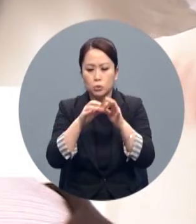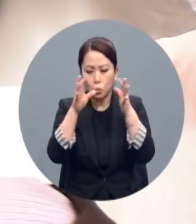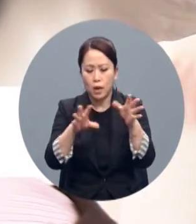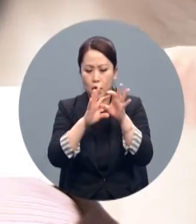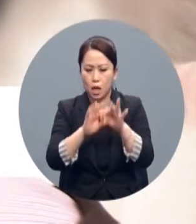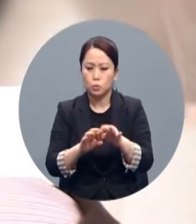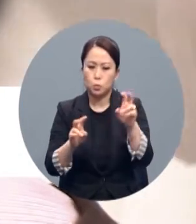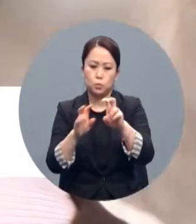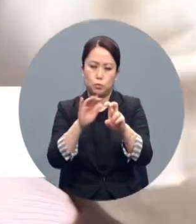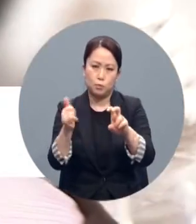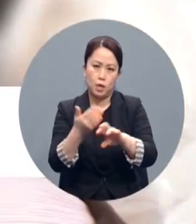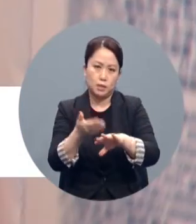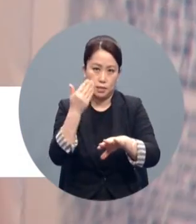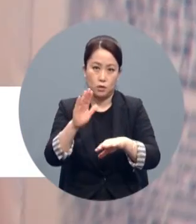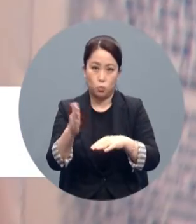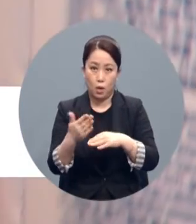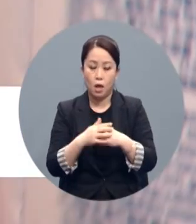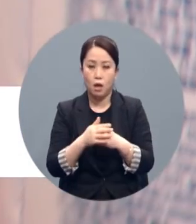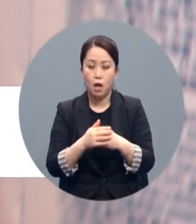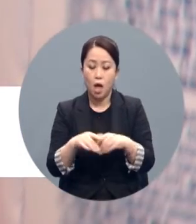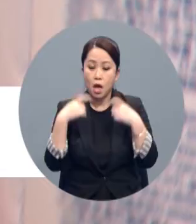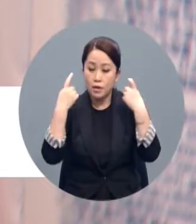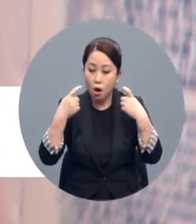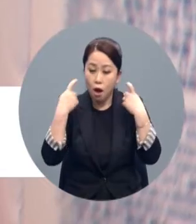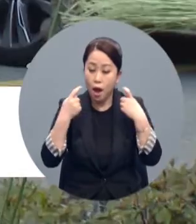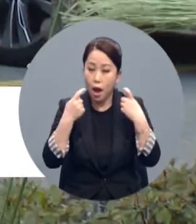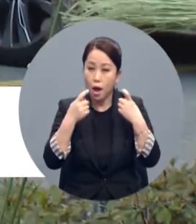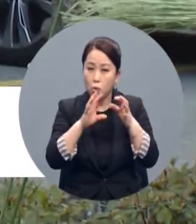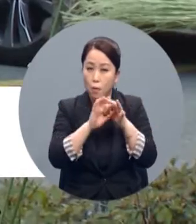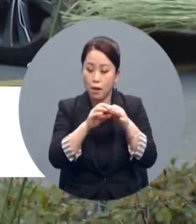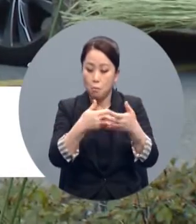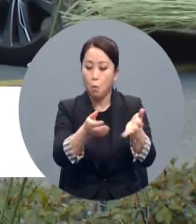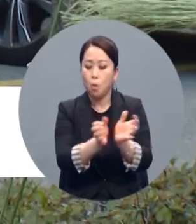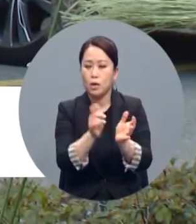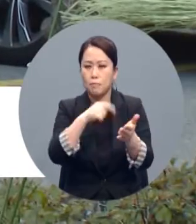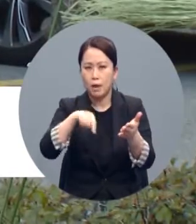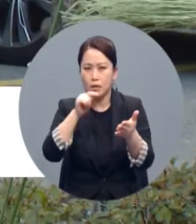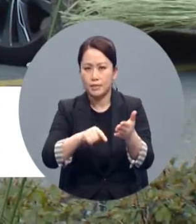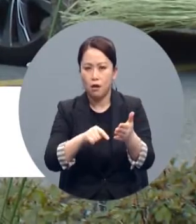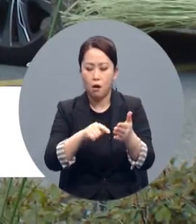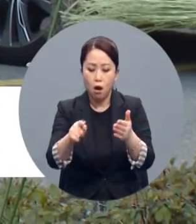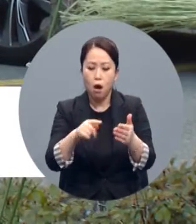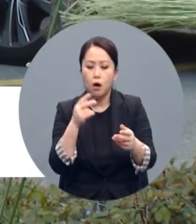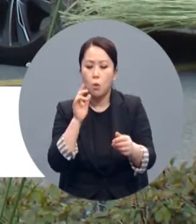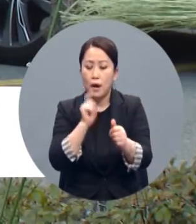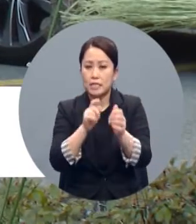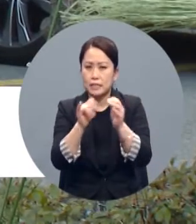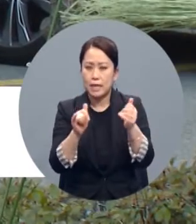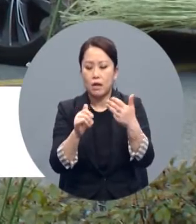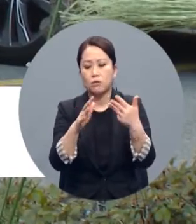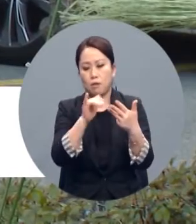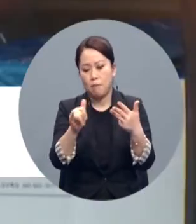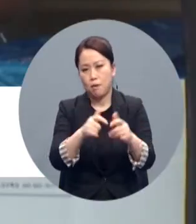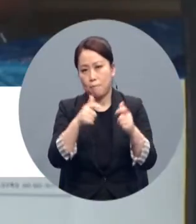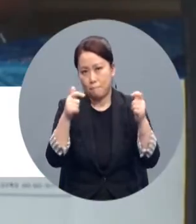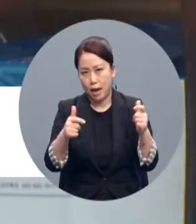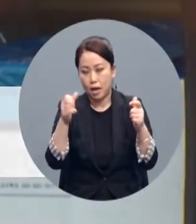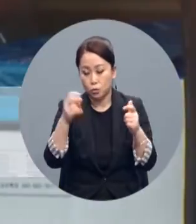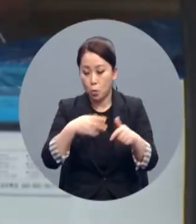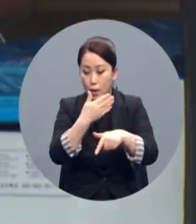이어갔습니다 무방 여행지 모임에서 누적 환자가 여덟 명으로 늘었고 강서구의 한 사업장에서 도